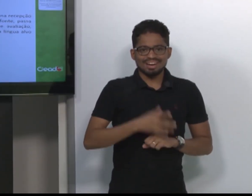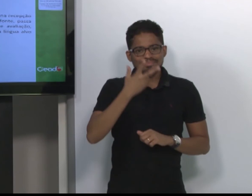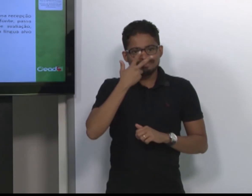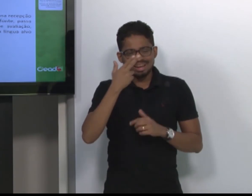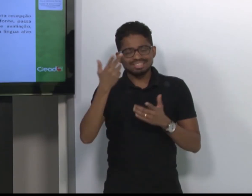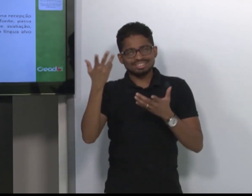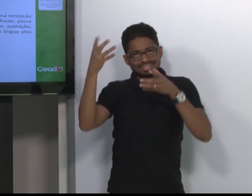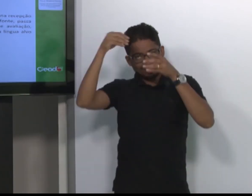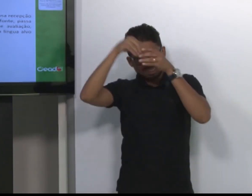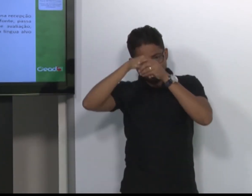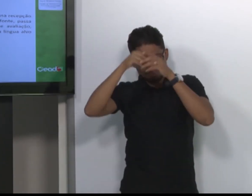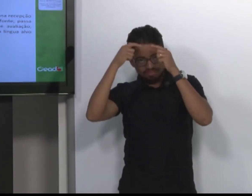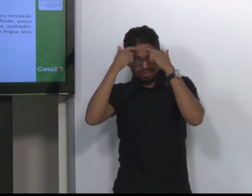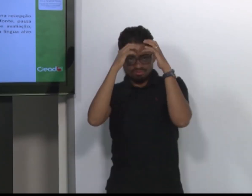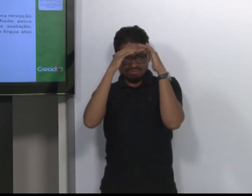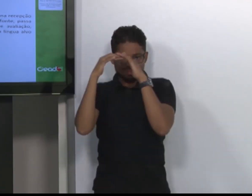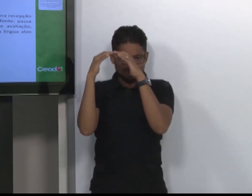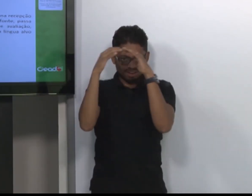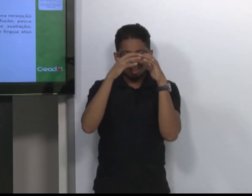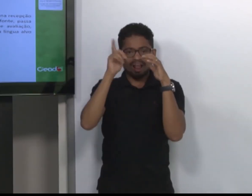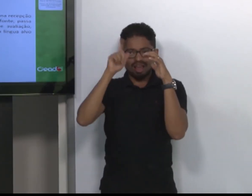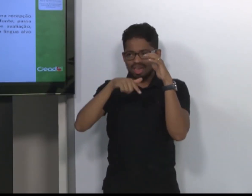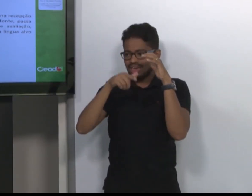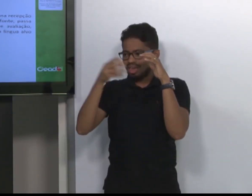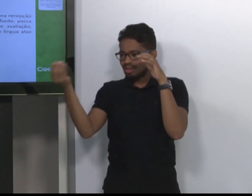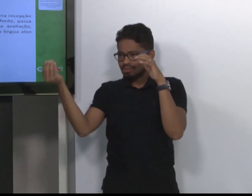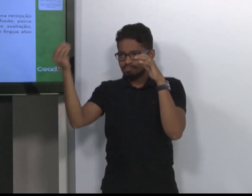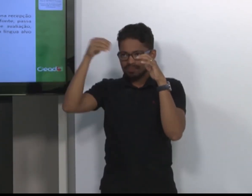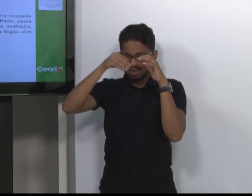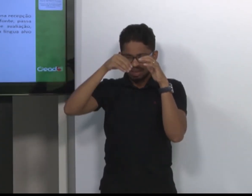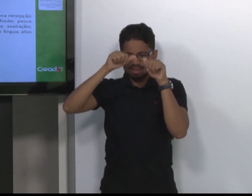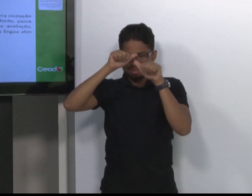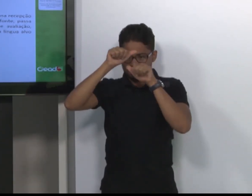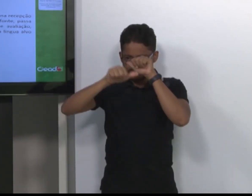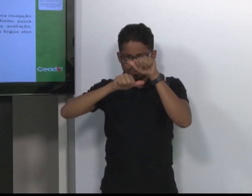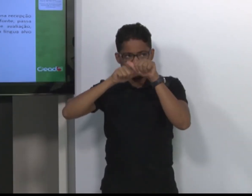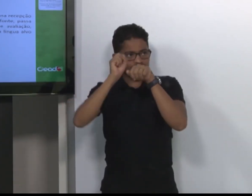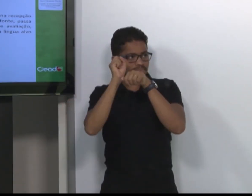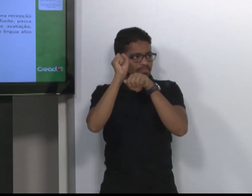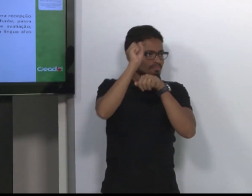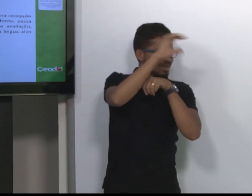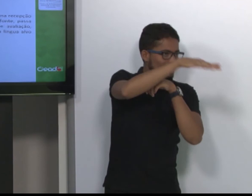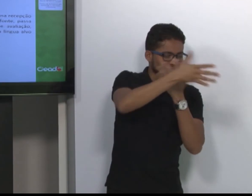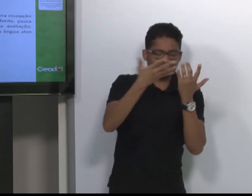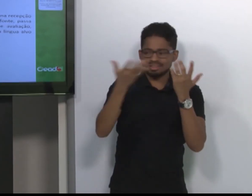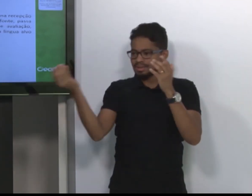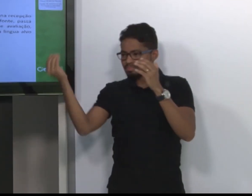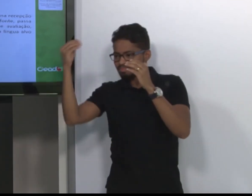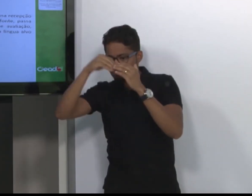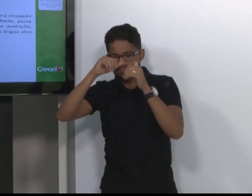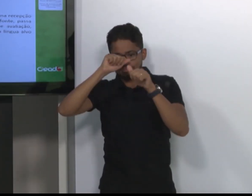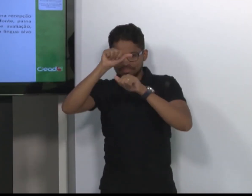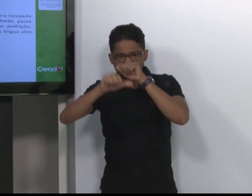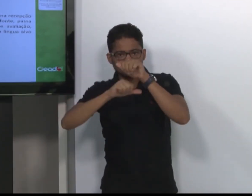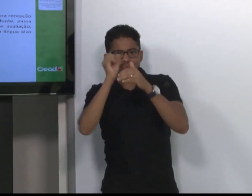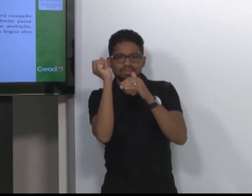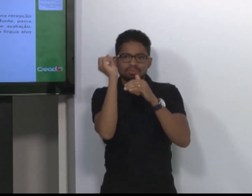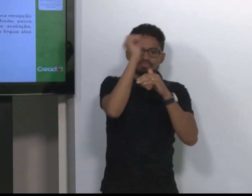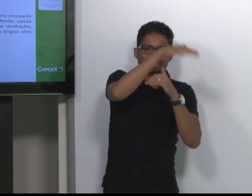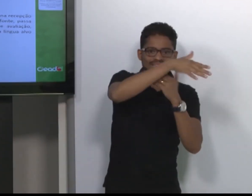colocar em uma outra caixa na língua portuguesa e passar para o interlocutor. Percebam que eu tenho